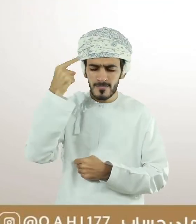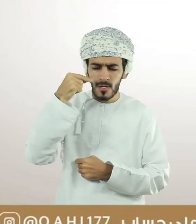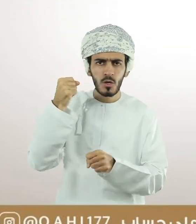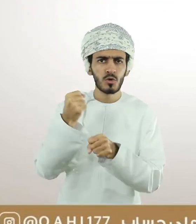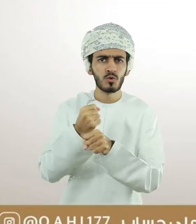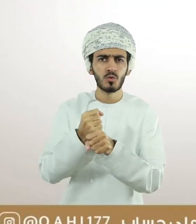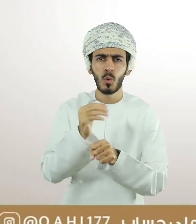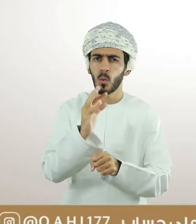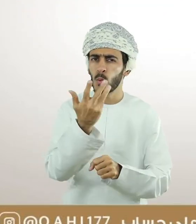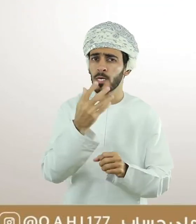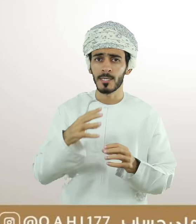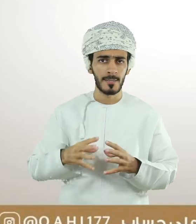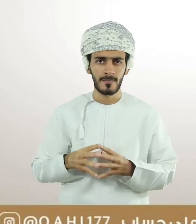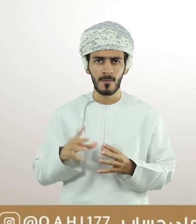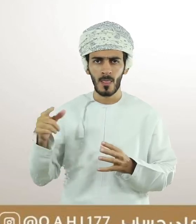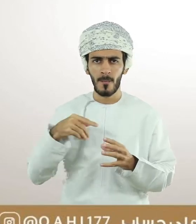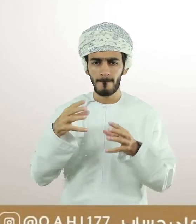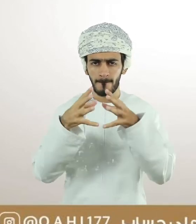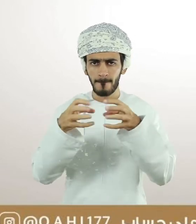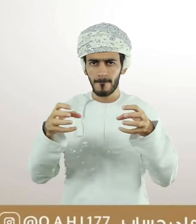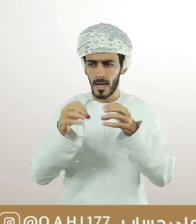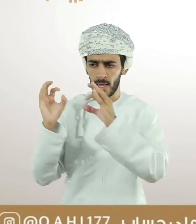حساب